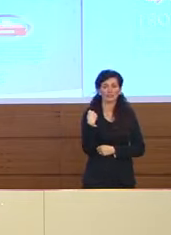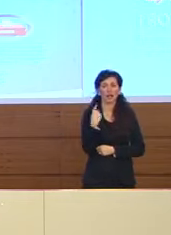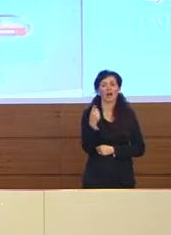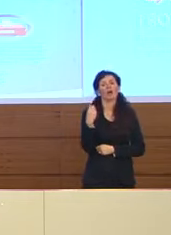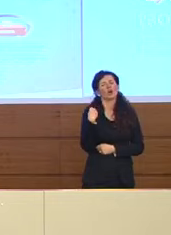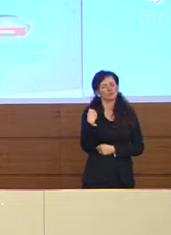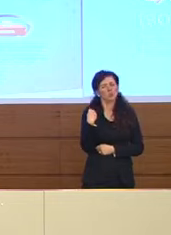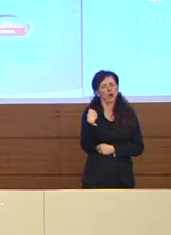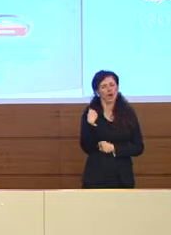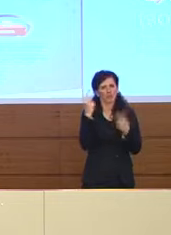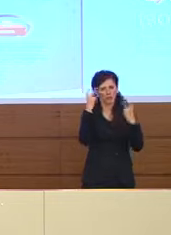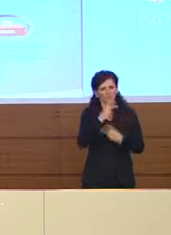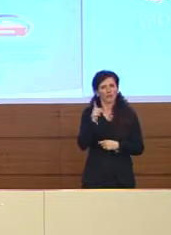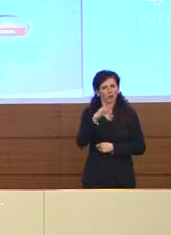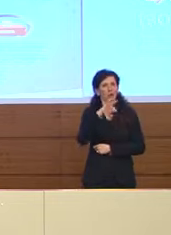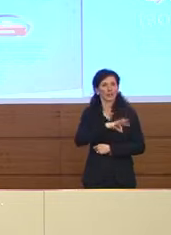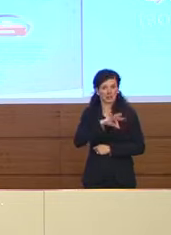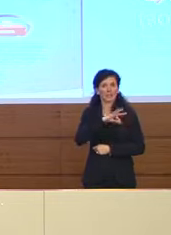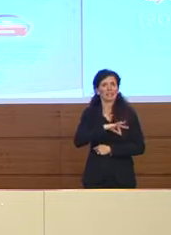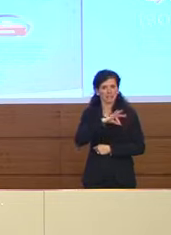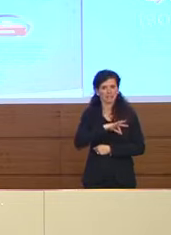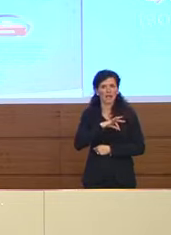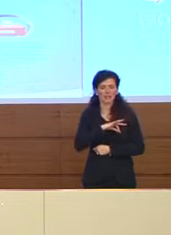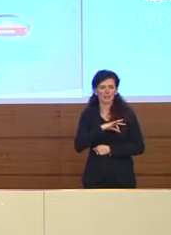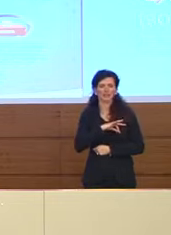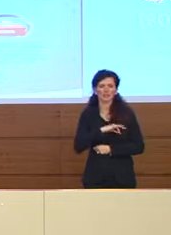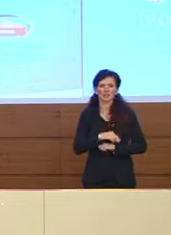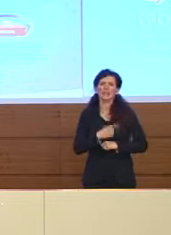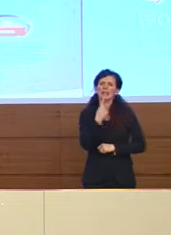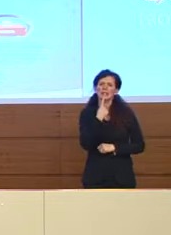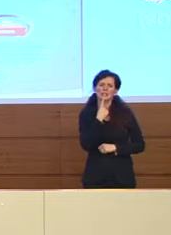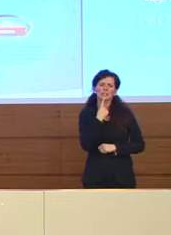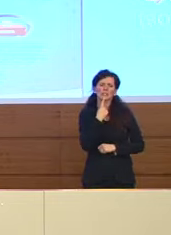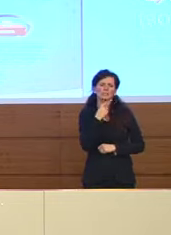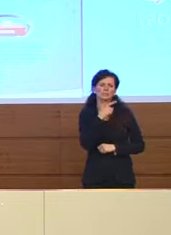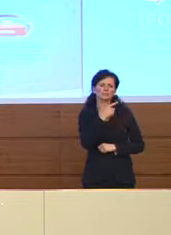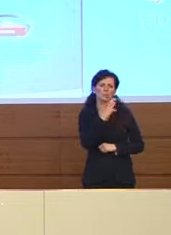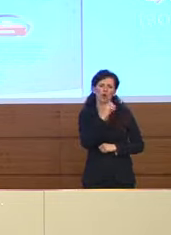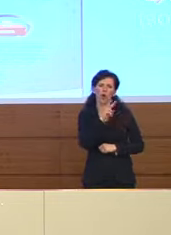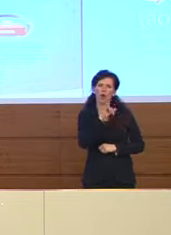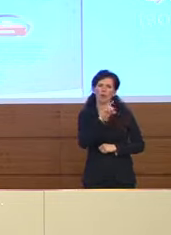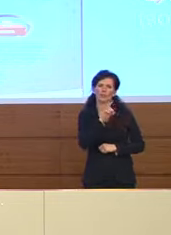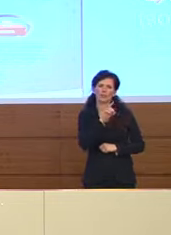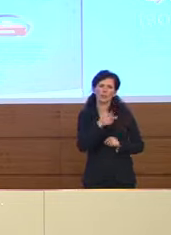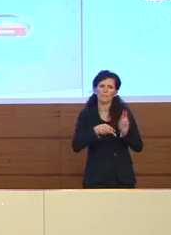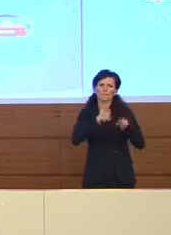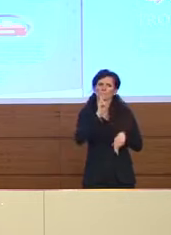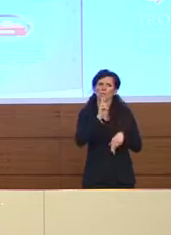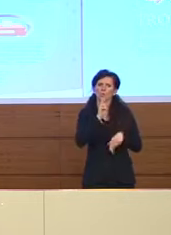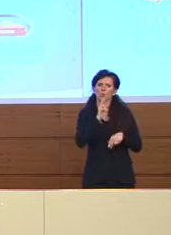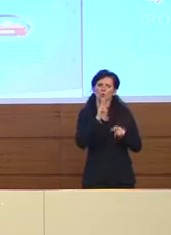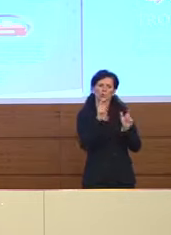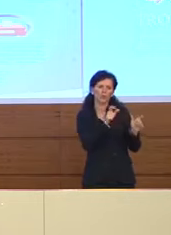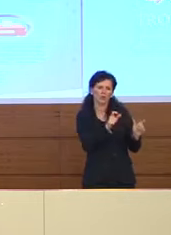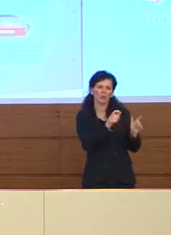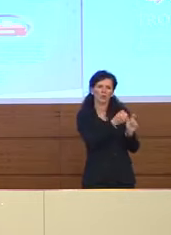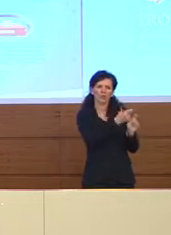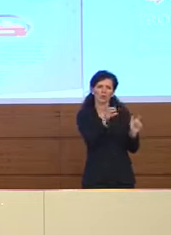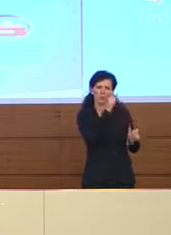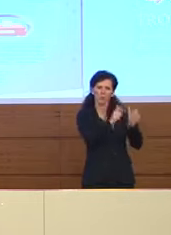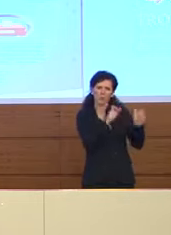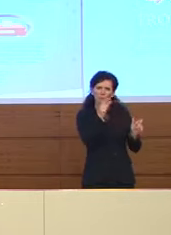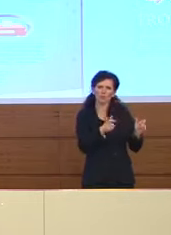interessante soprattutto che fornisce lo spunto per dire che questo